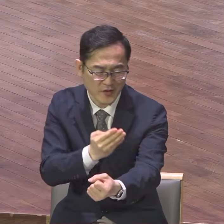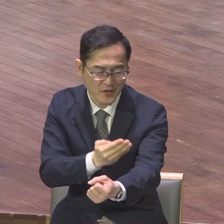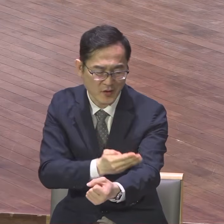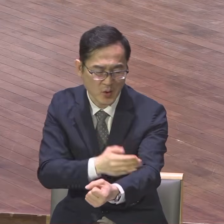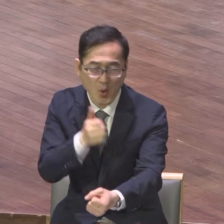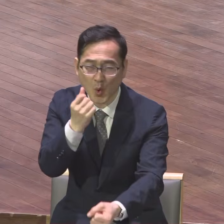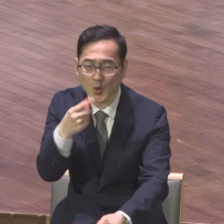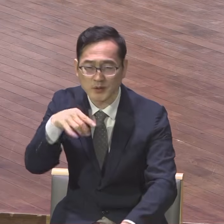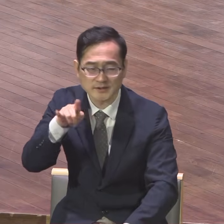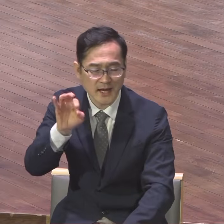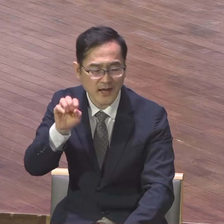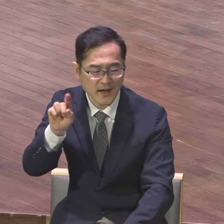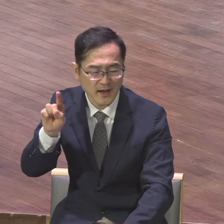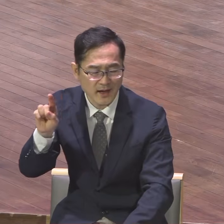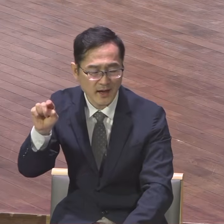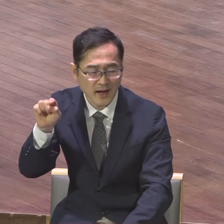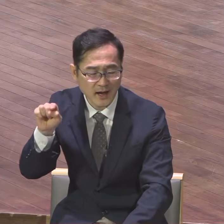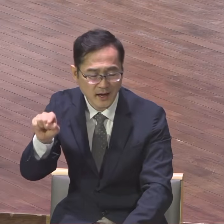능력